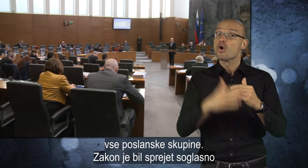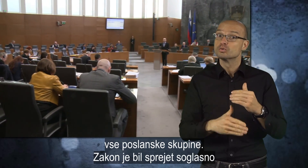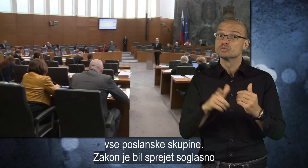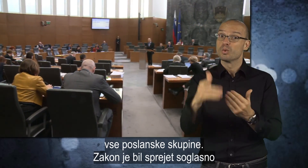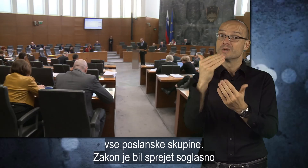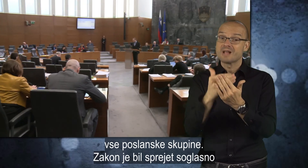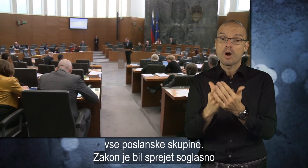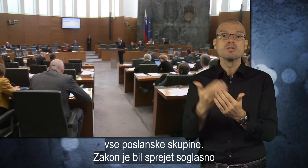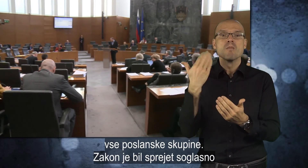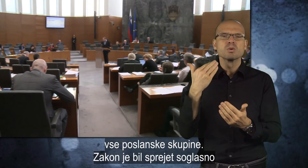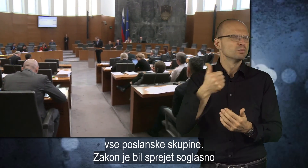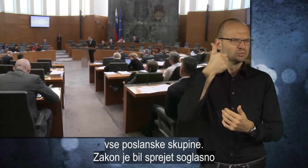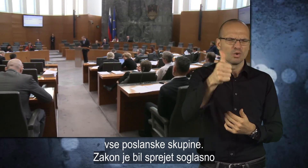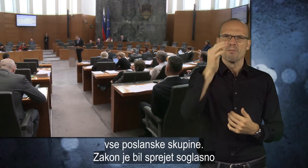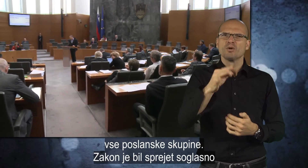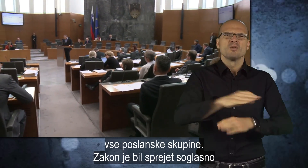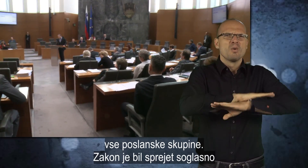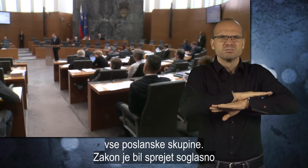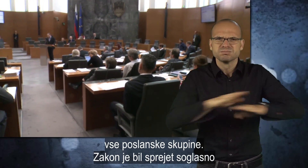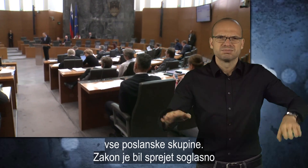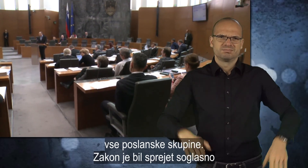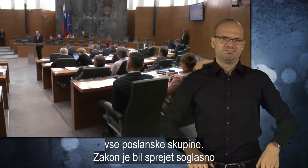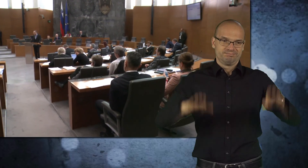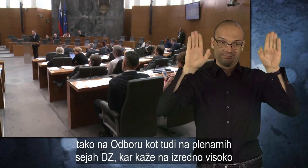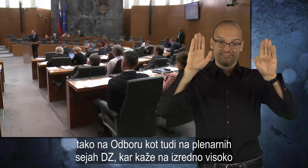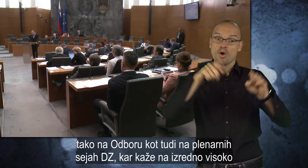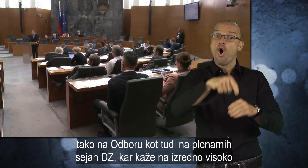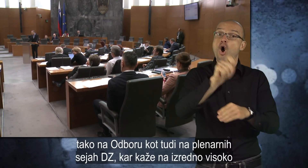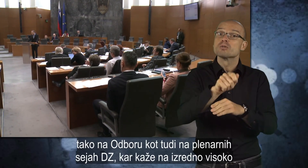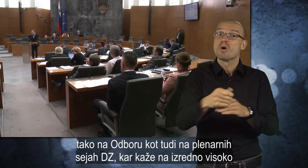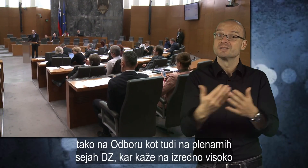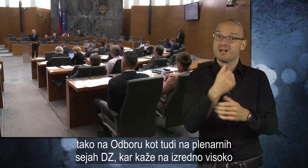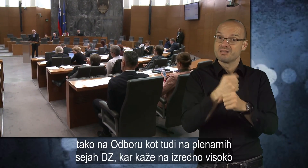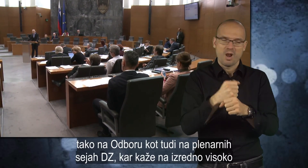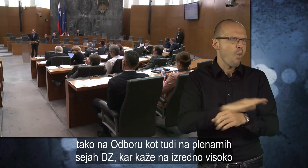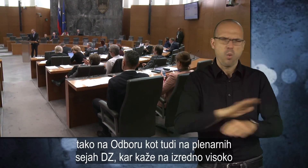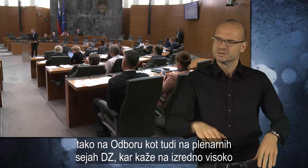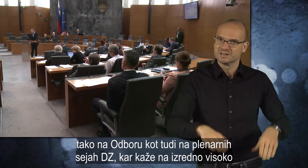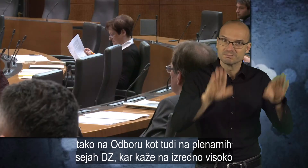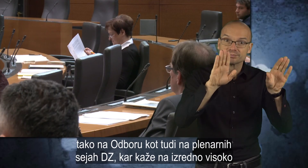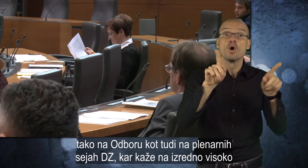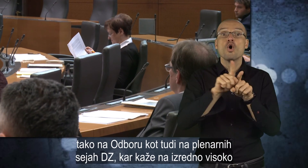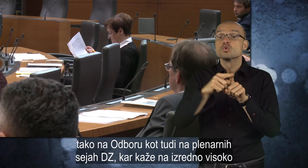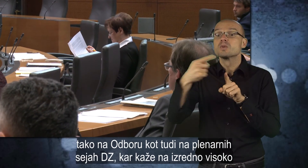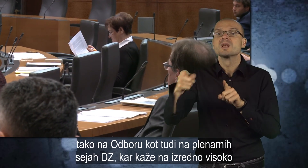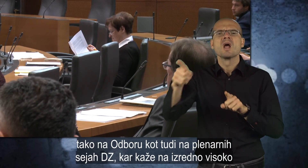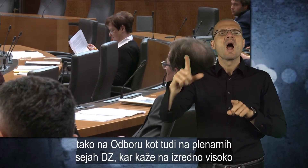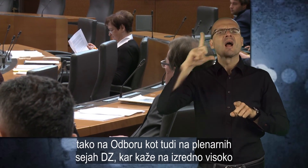Zakon je bil sprejet soglasno tako na odboru, kot tudi na plenarnih sejah Državnega zbora, kar kaže na